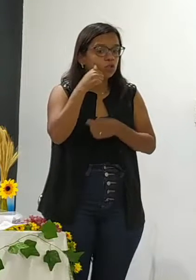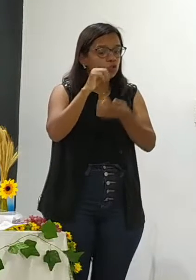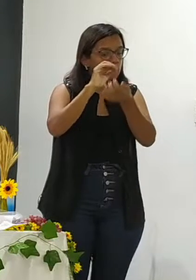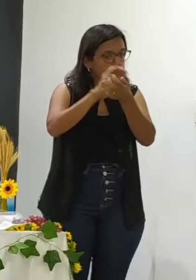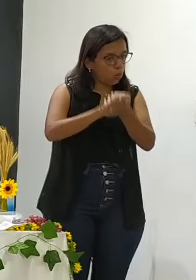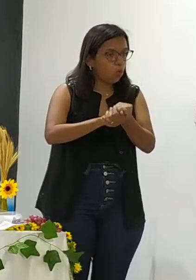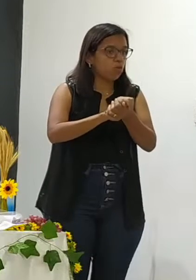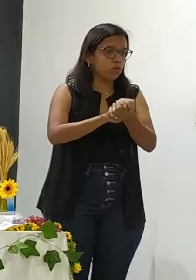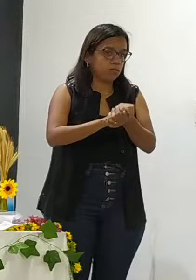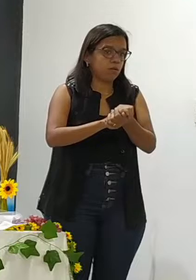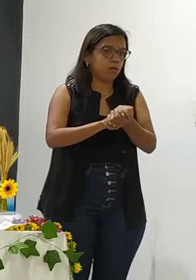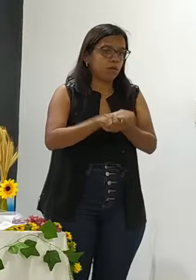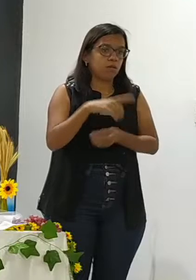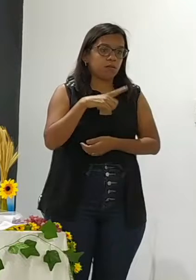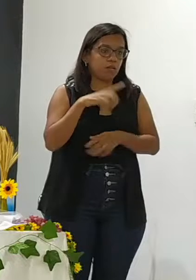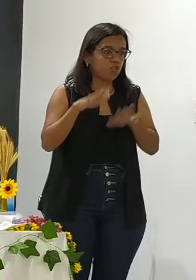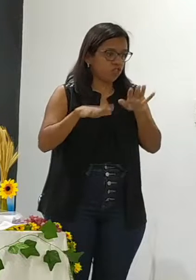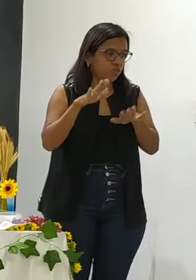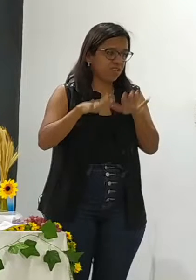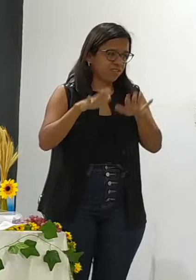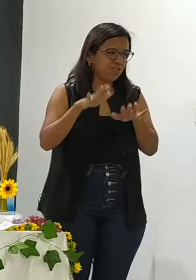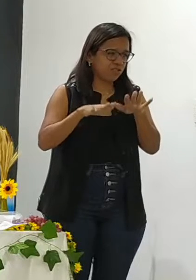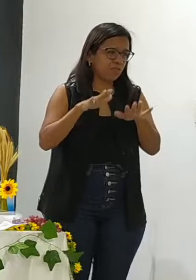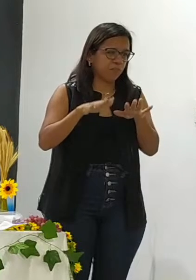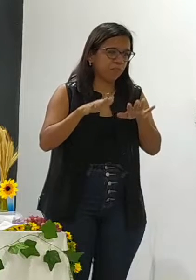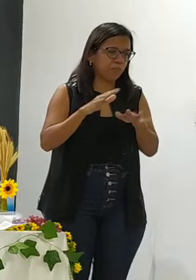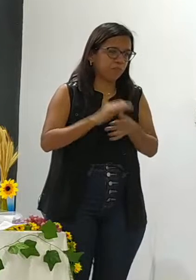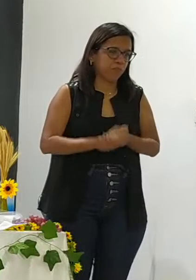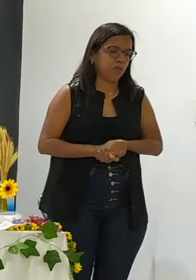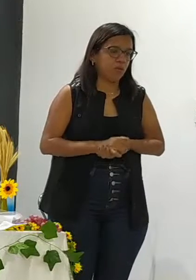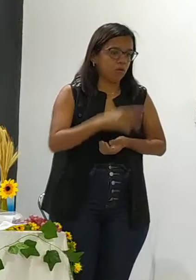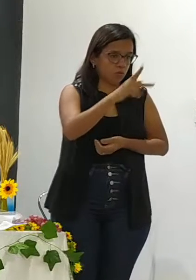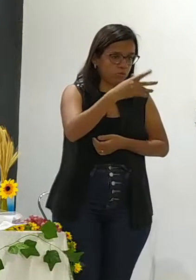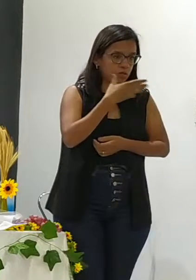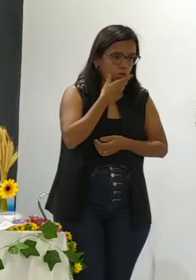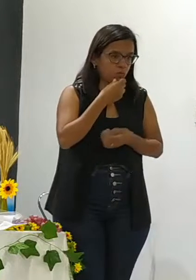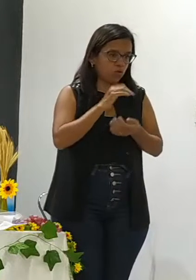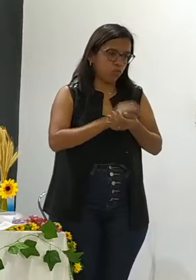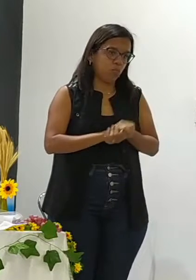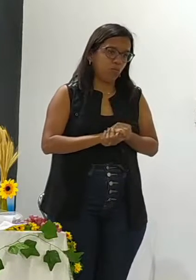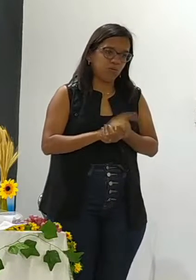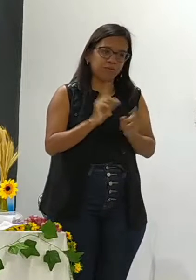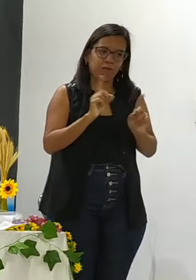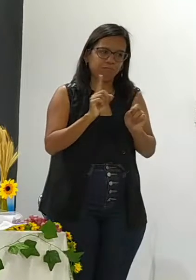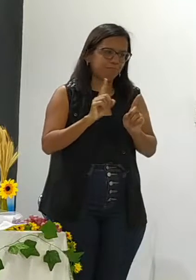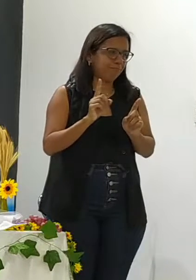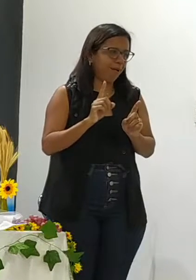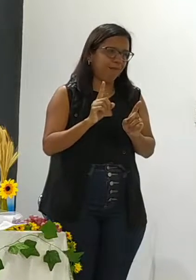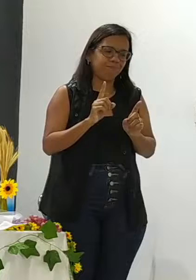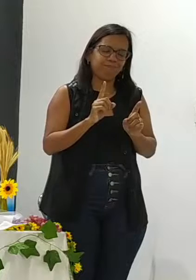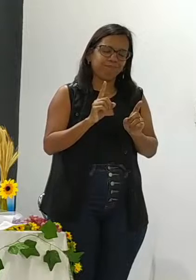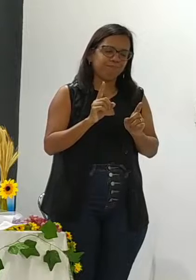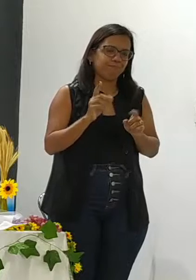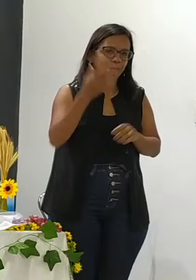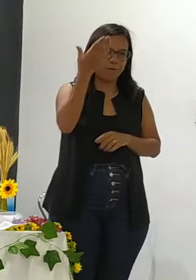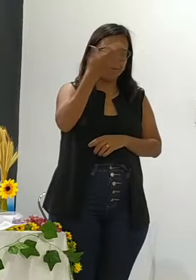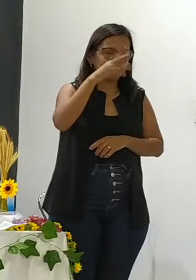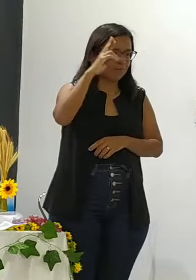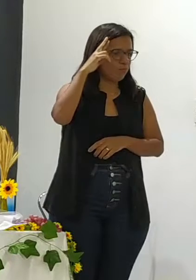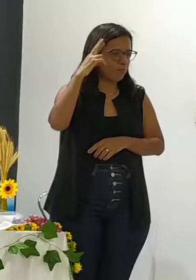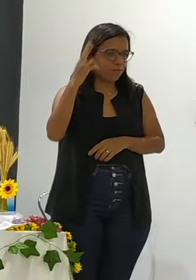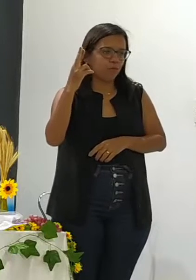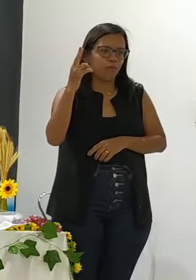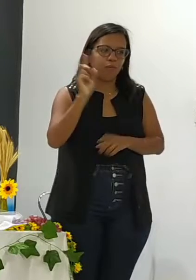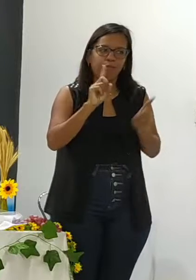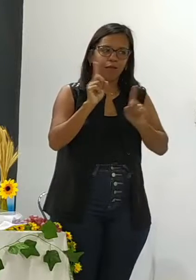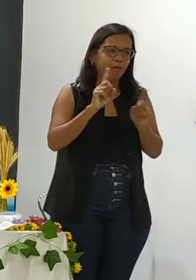esposa, porque tem muitas das vezes que o seu esposo ainda não está na presença do Senhor, sua esposa talvez não esteja ainda